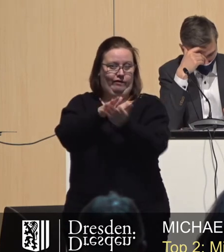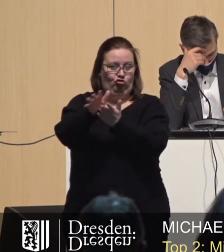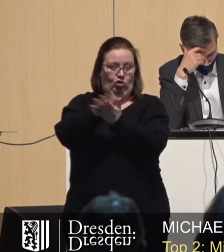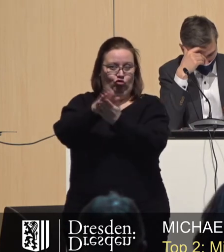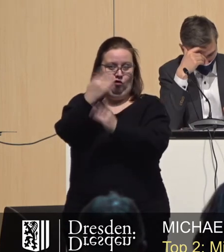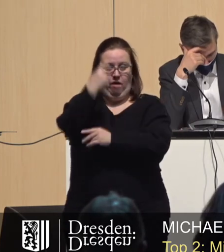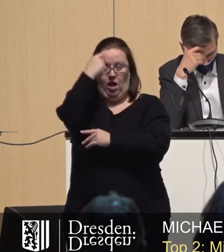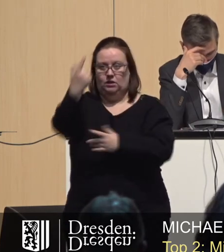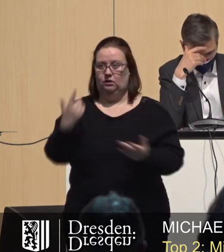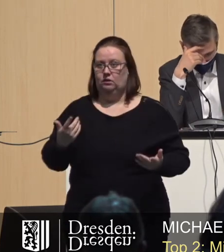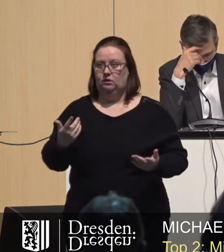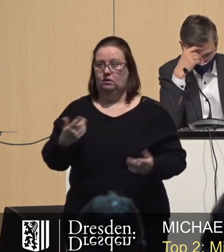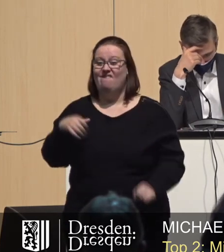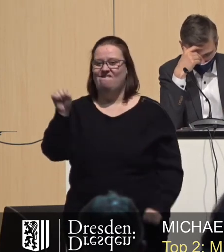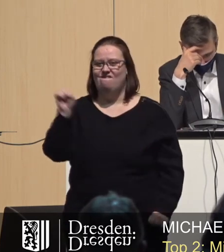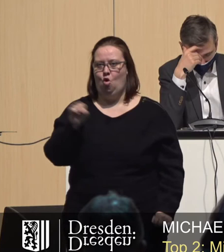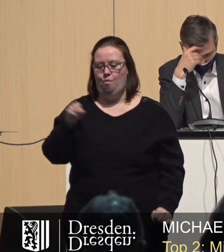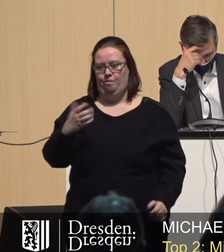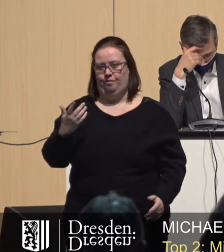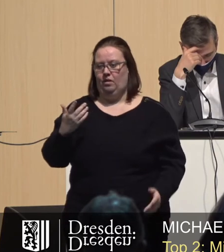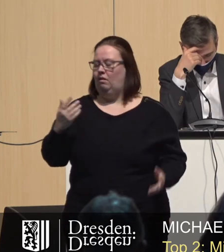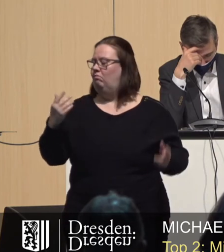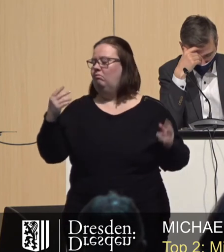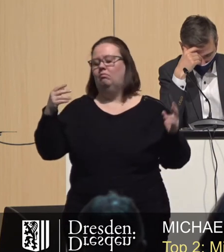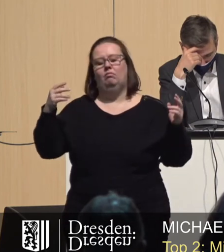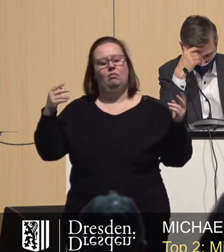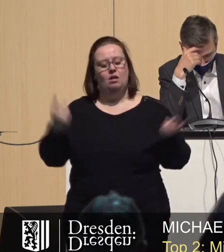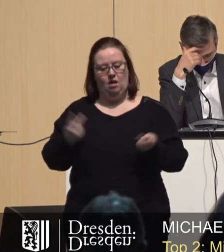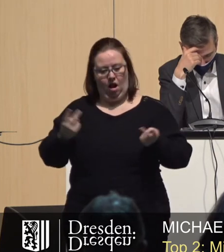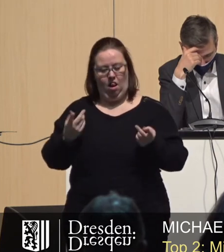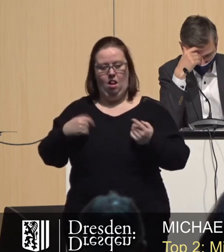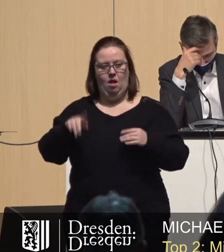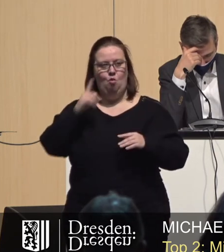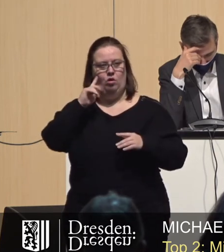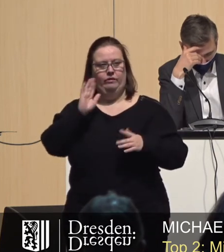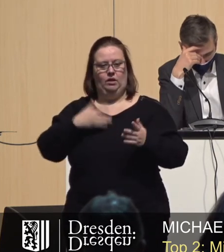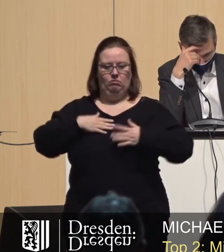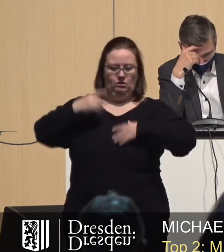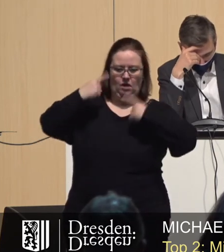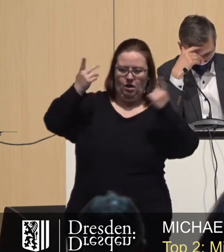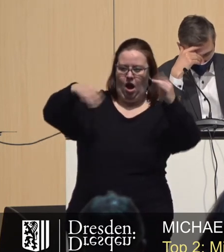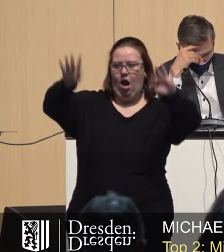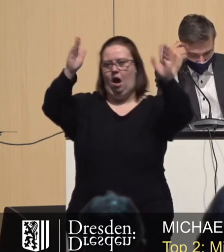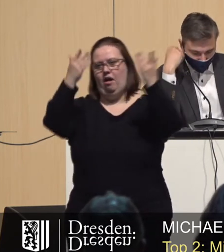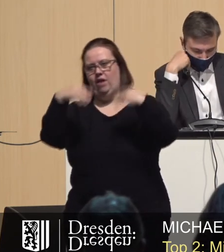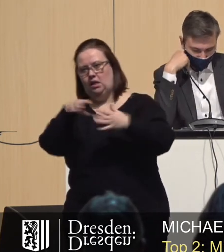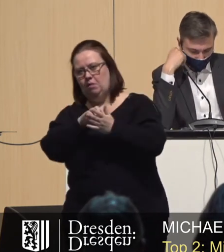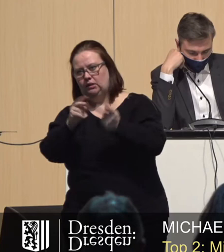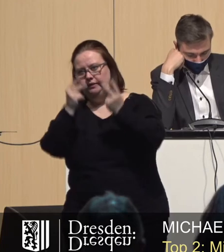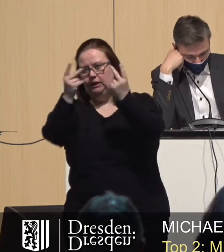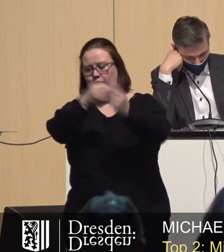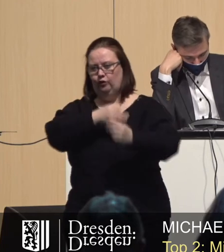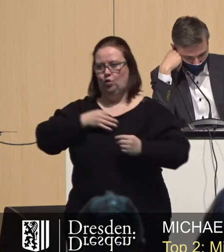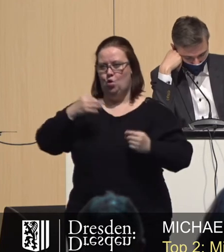Ansage. Denn unabhängig von der Tatsache, wie stark wir uns bekennen zu den Dresdner